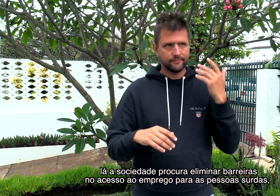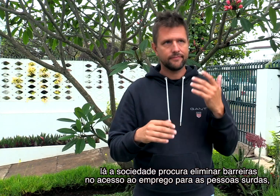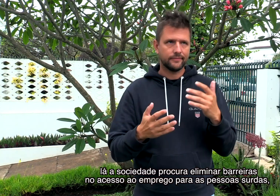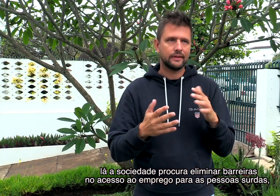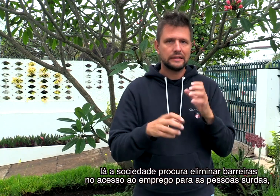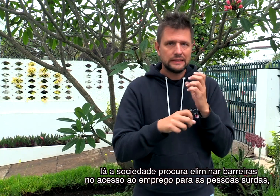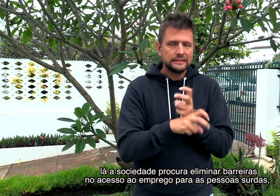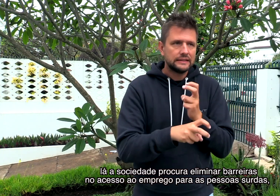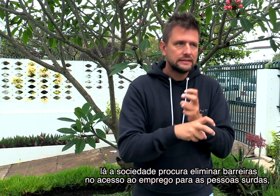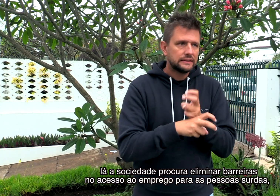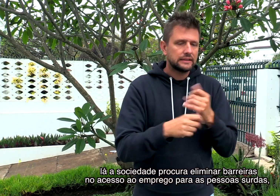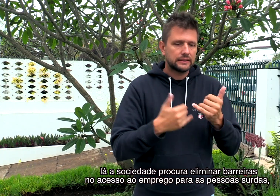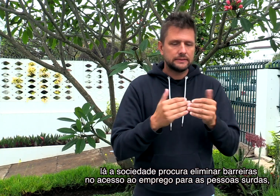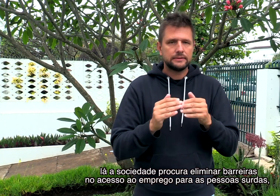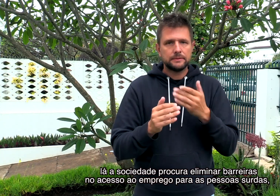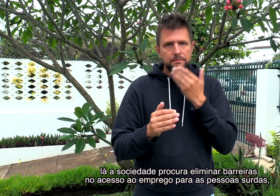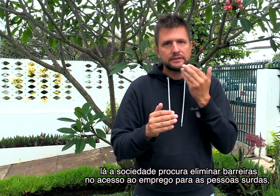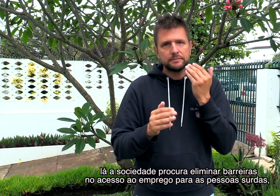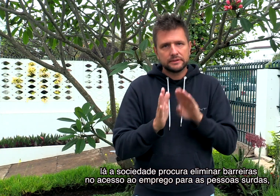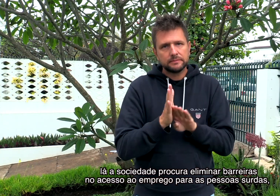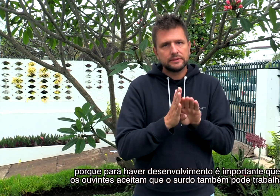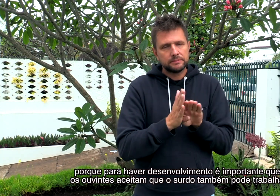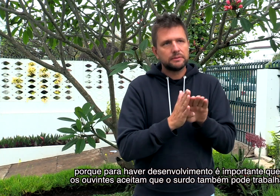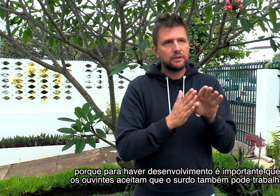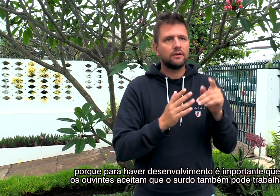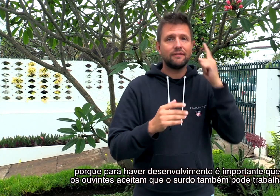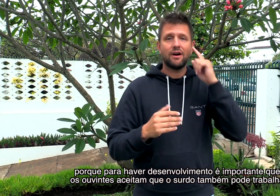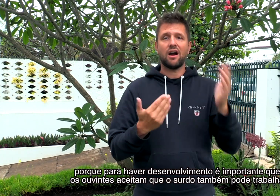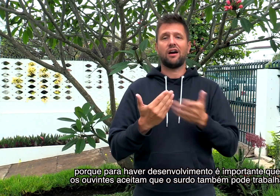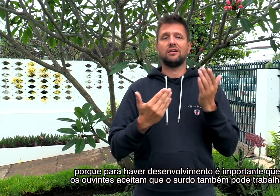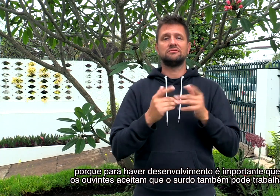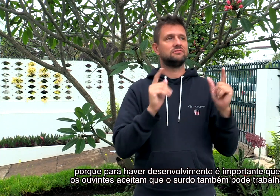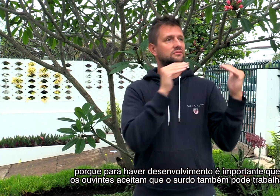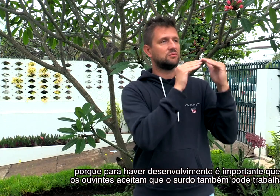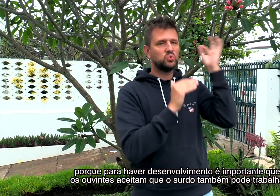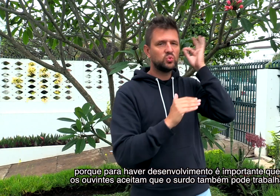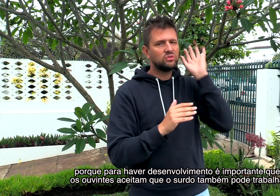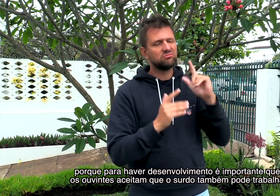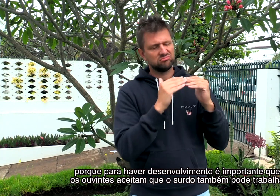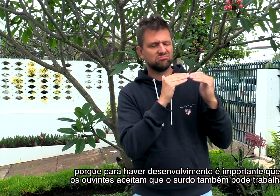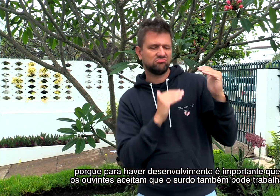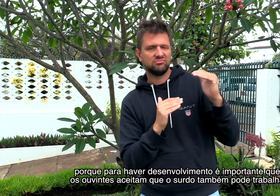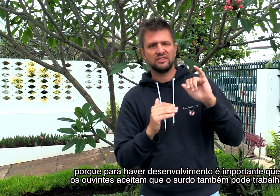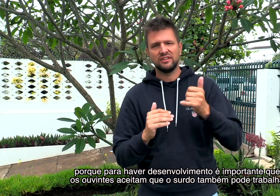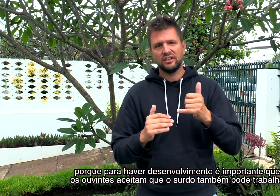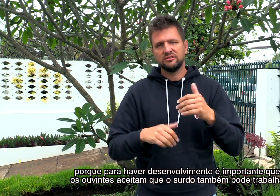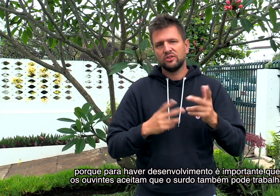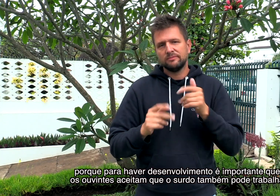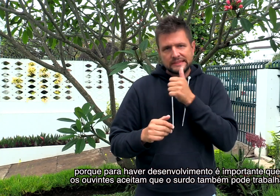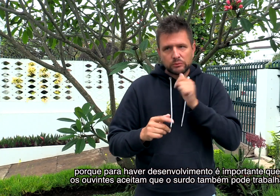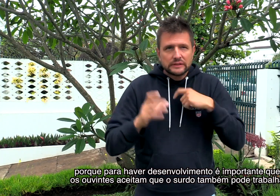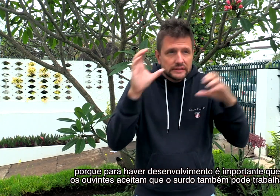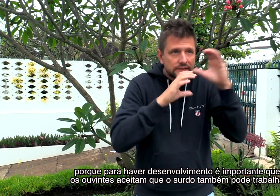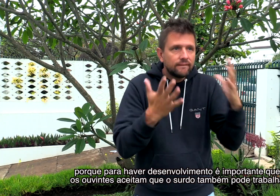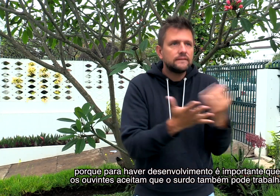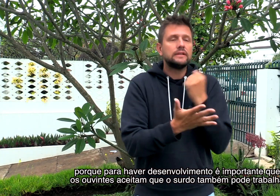barreiras no acesso ao emprego para as pessoas surdas, porque para haver desenvolvimento é importante que os ouvintes